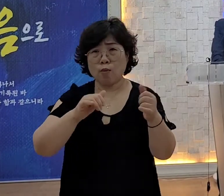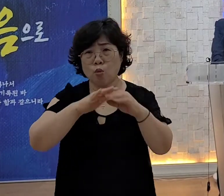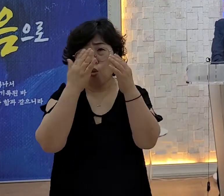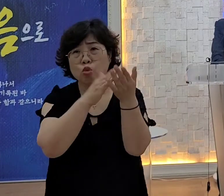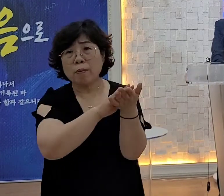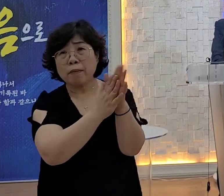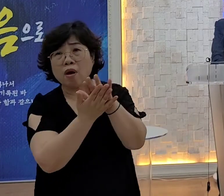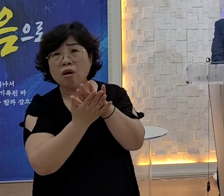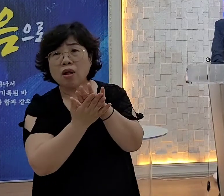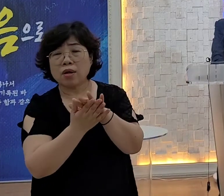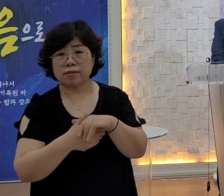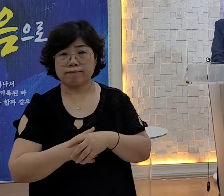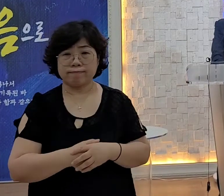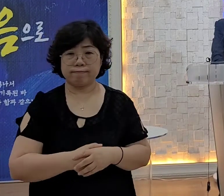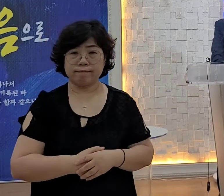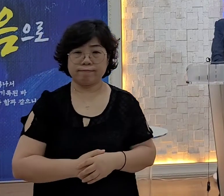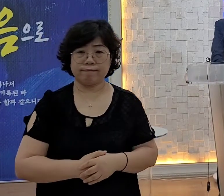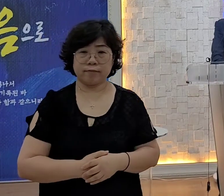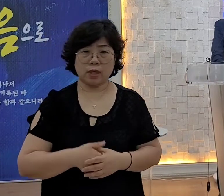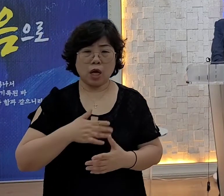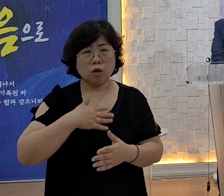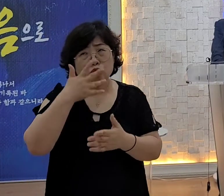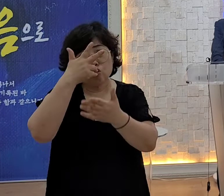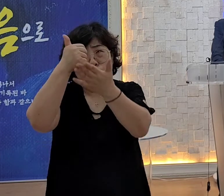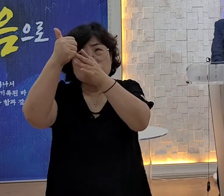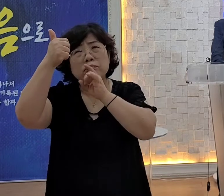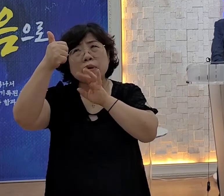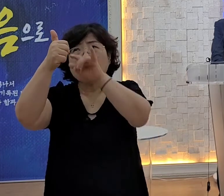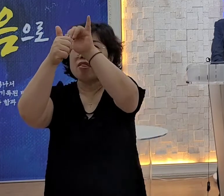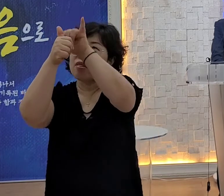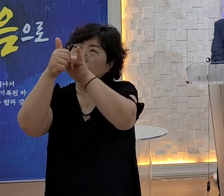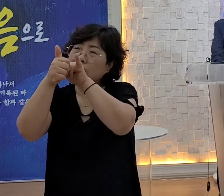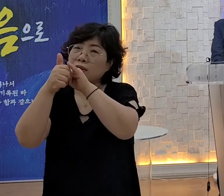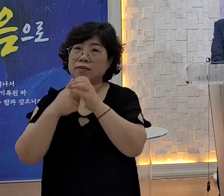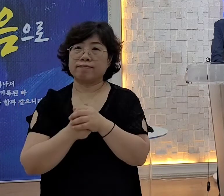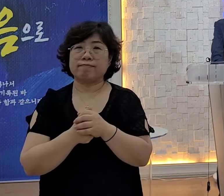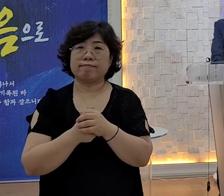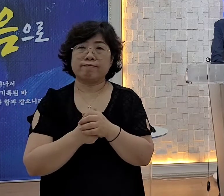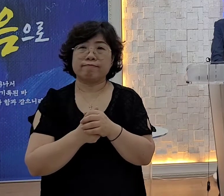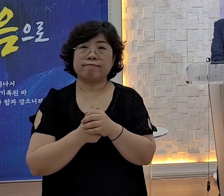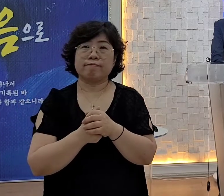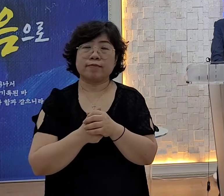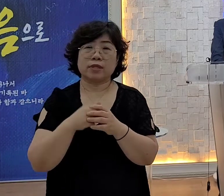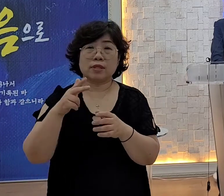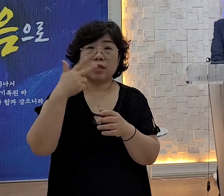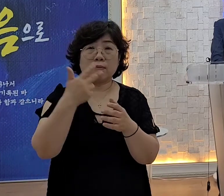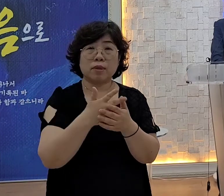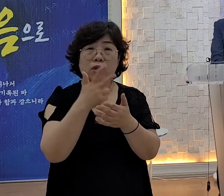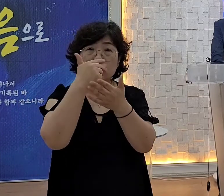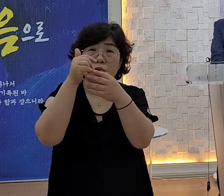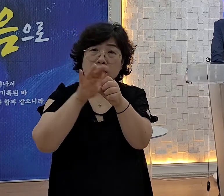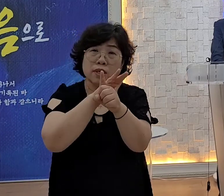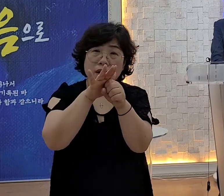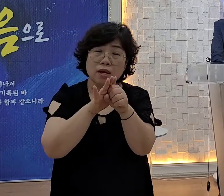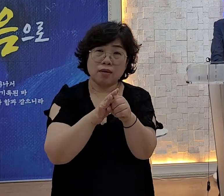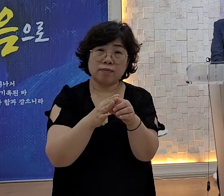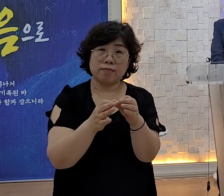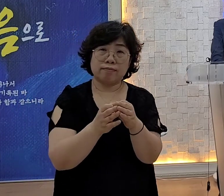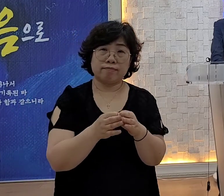사람들은 변화해도 나는 주를 섬기리. 그 다음 주님의 사랑은